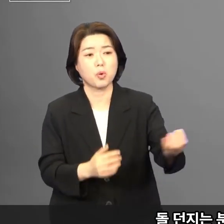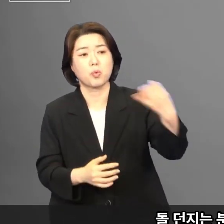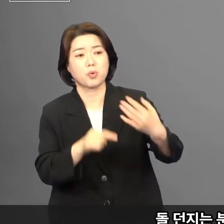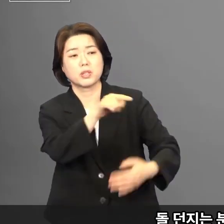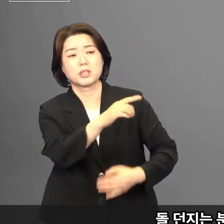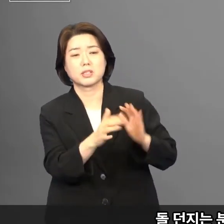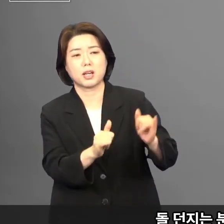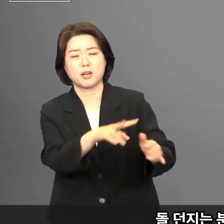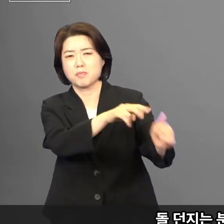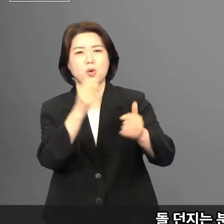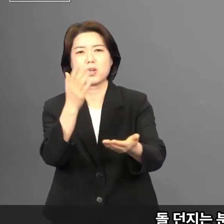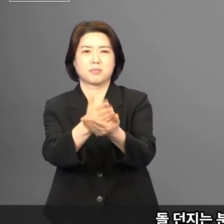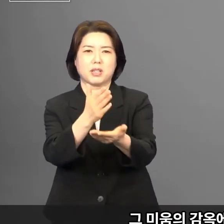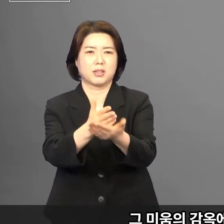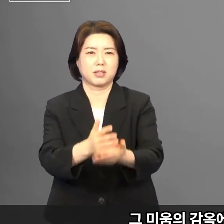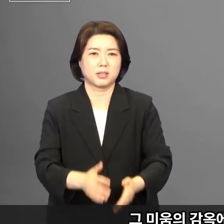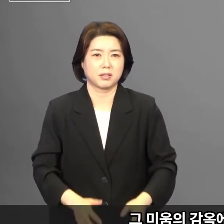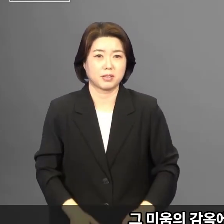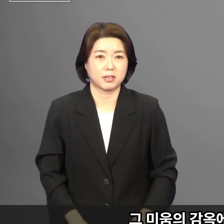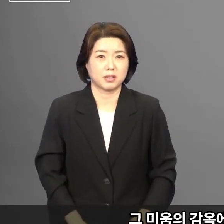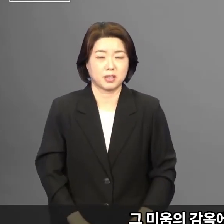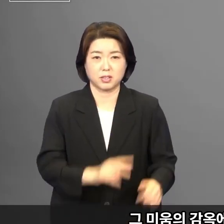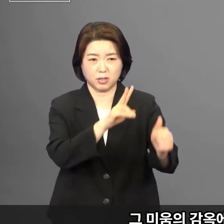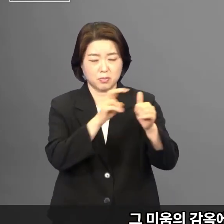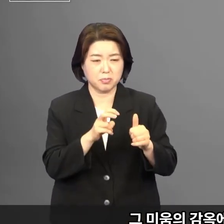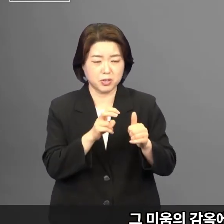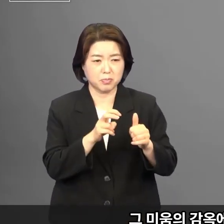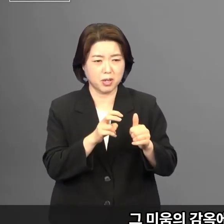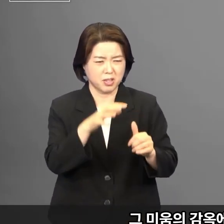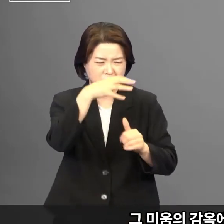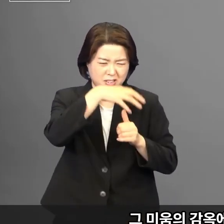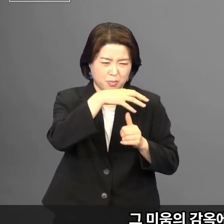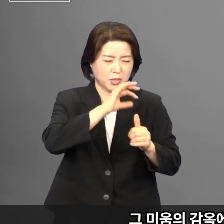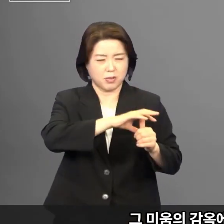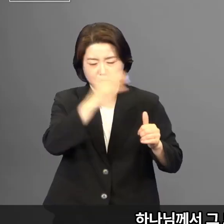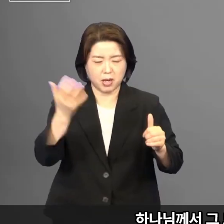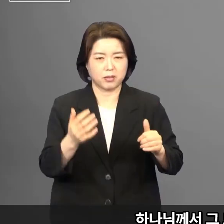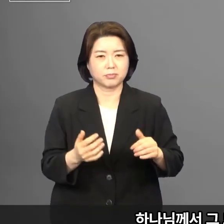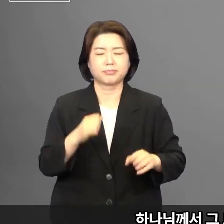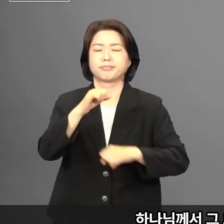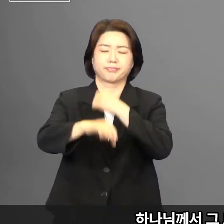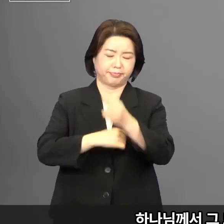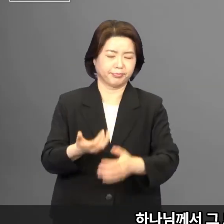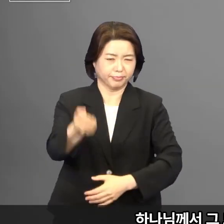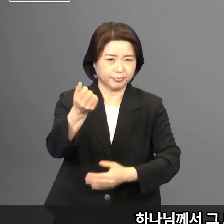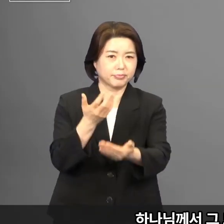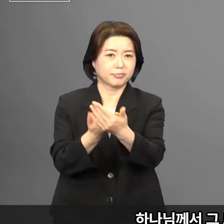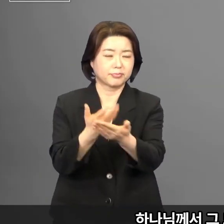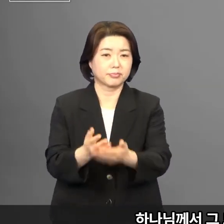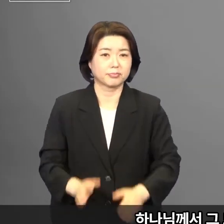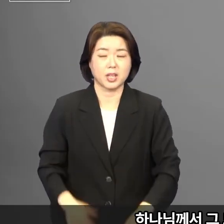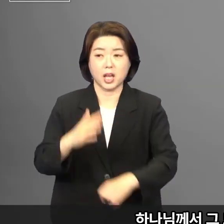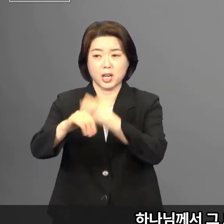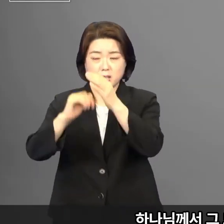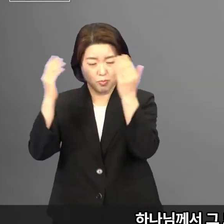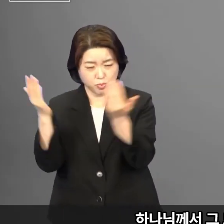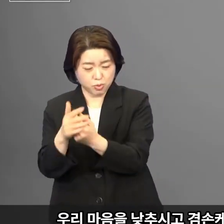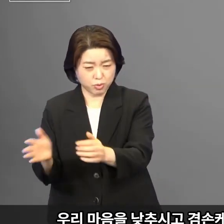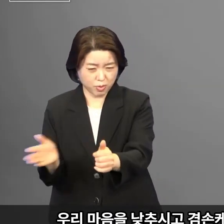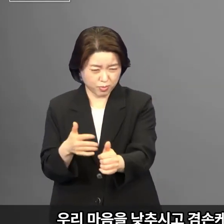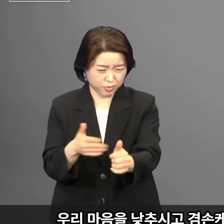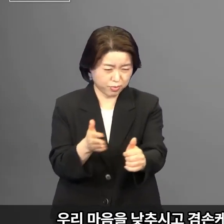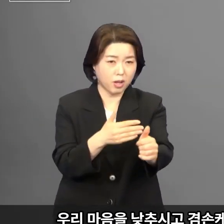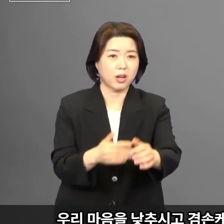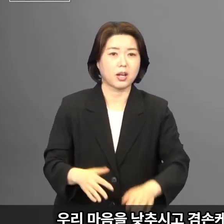마세요. 그 미움의 감옥에서 나오시기 바랍니다. 하나님께서 그 모든 것을 섭리하셔서